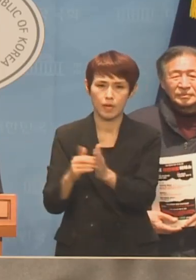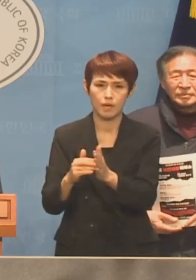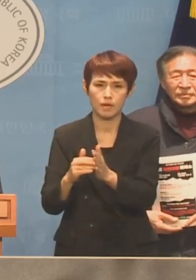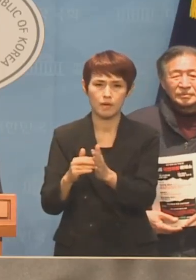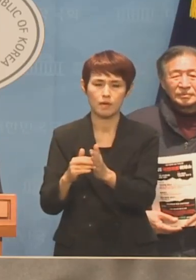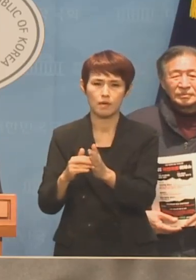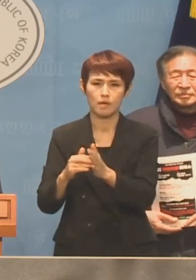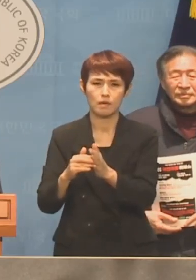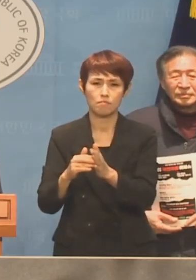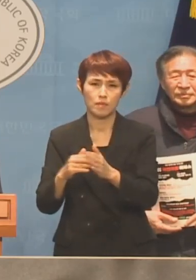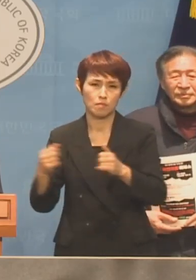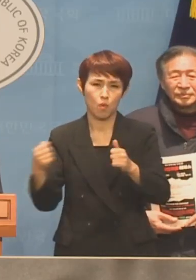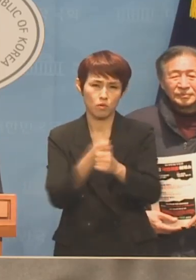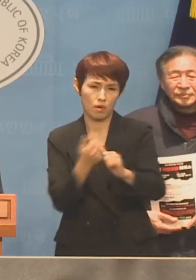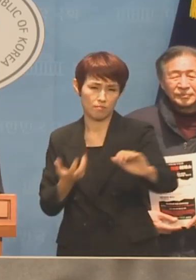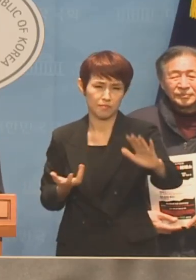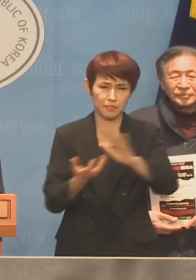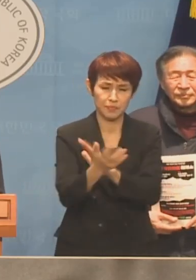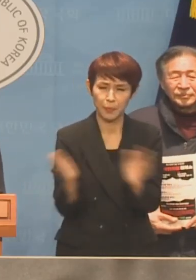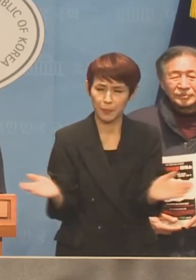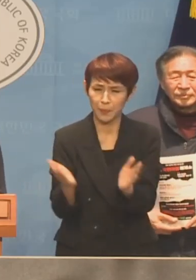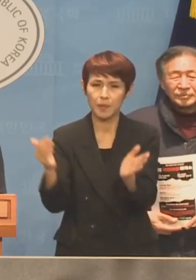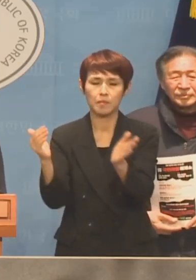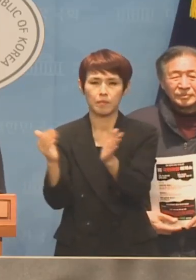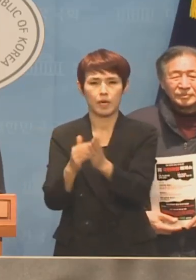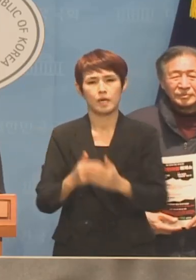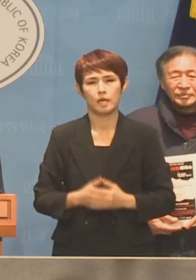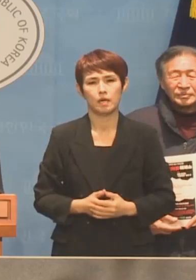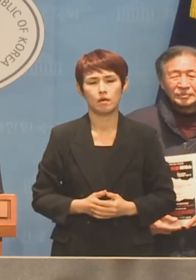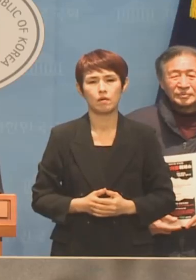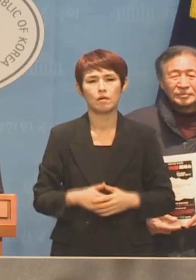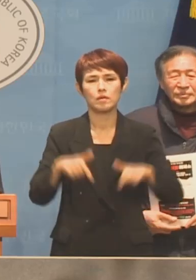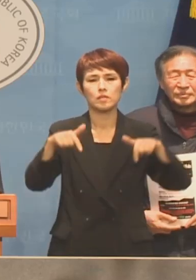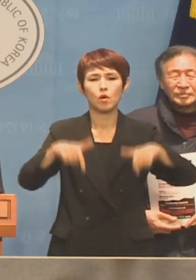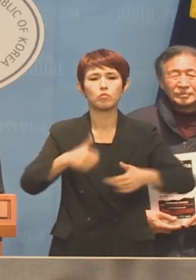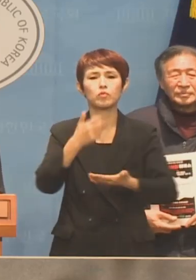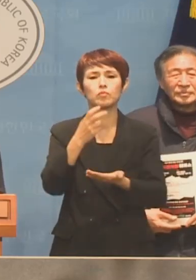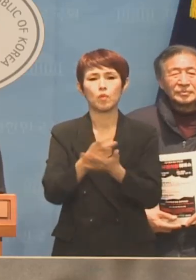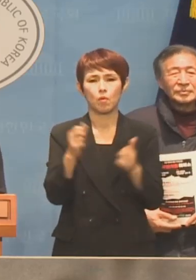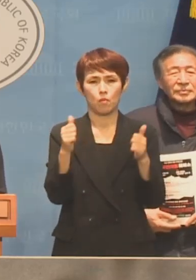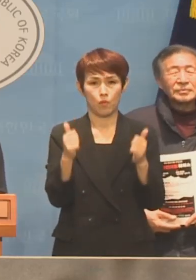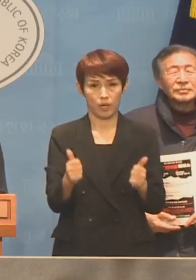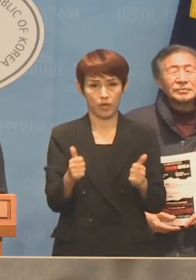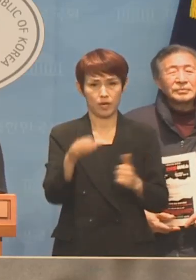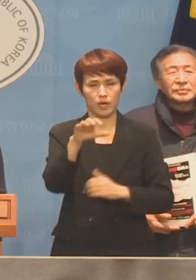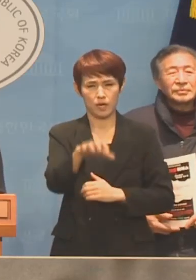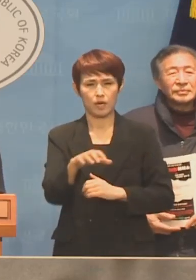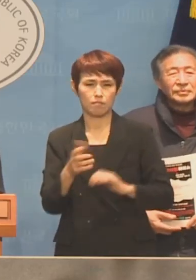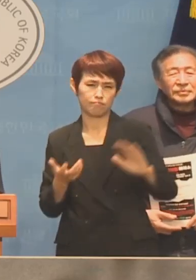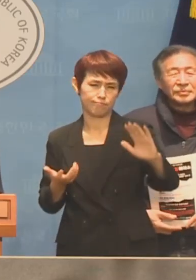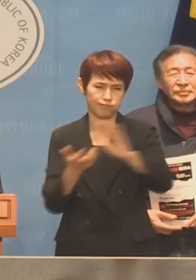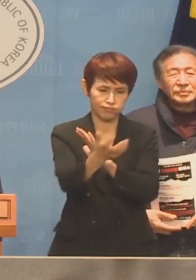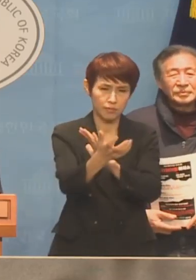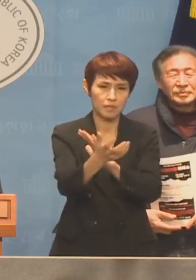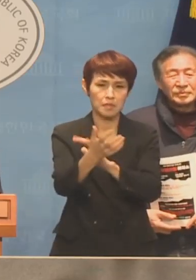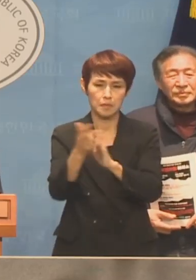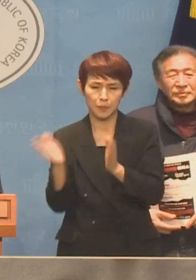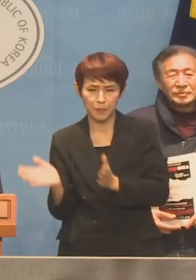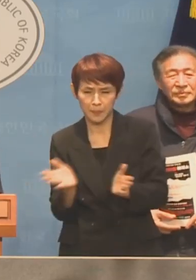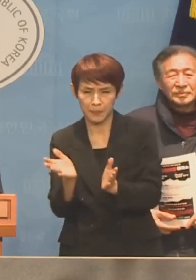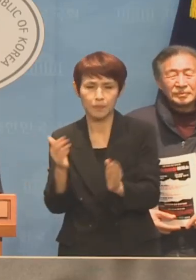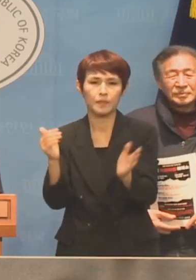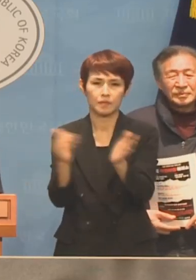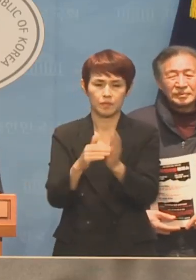행사를 선전선동하면서 결국 사상 초유의 서울 서부지법법원의 폭력 사태에 이르게 한 배후라고 할 수